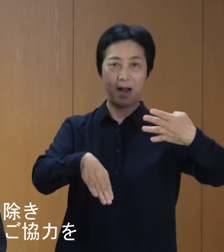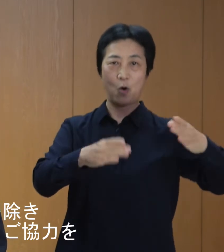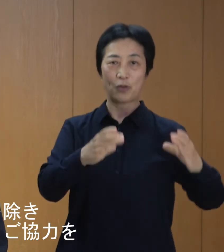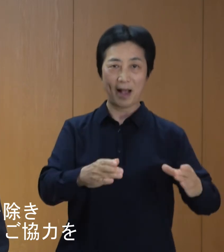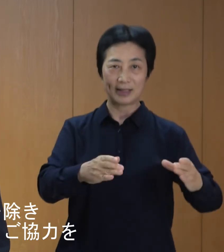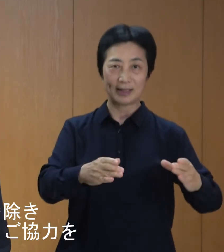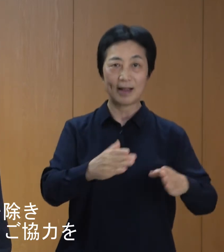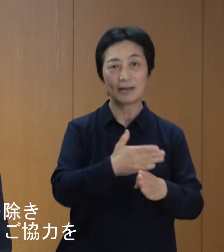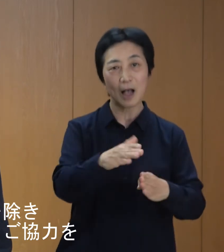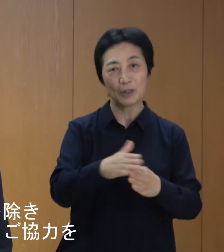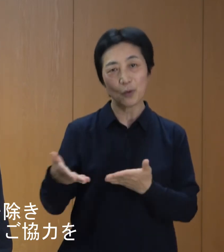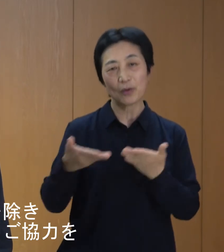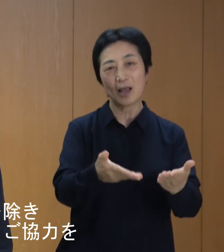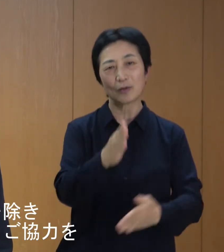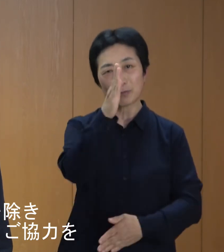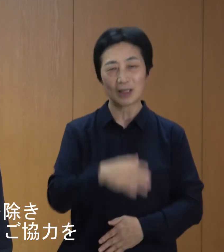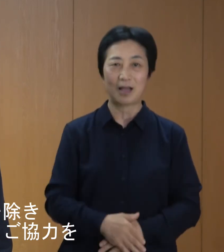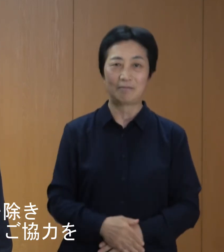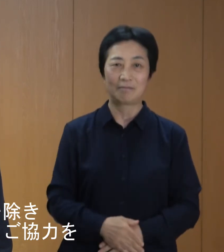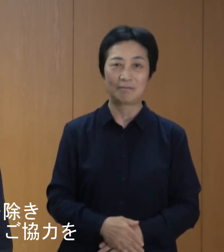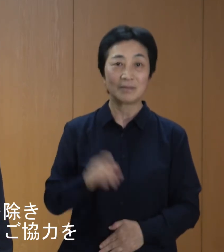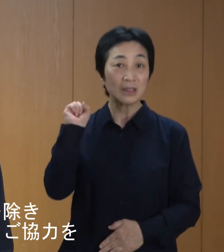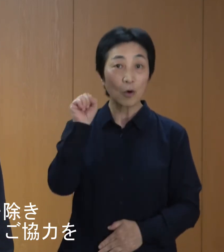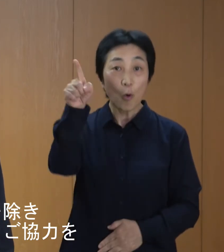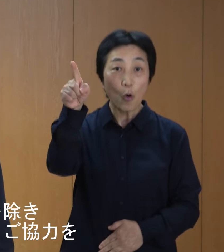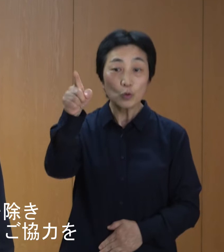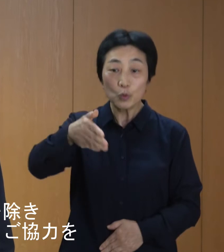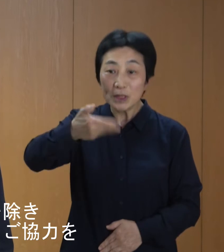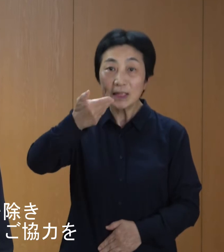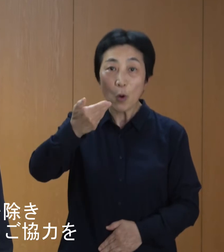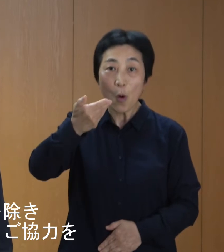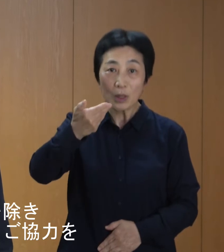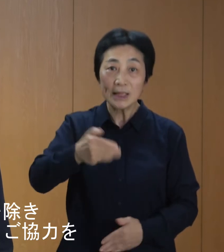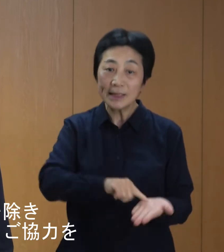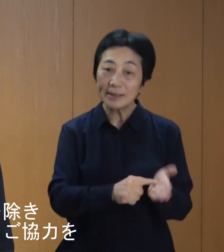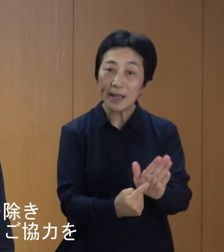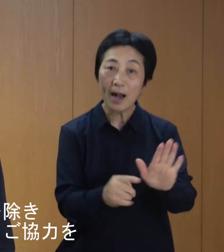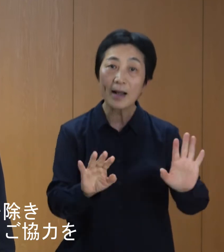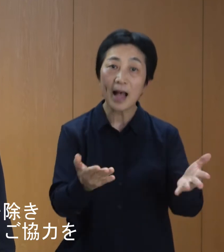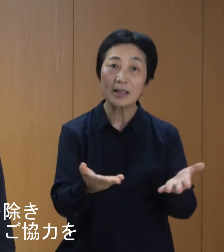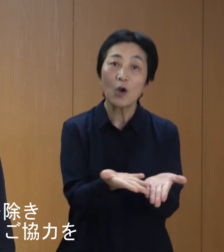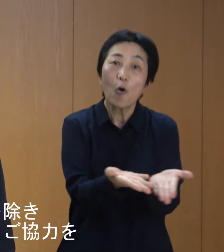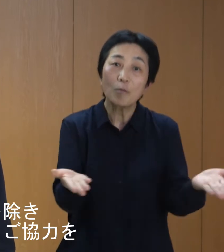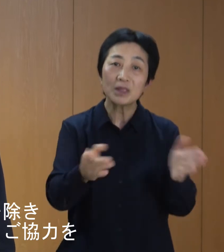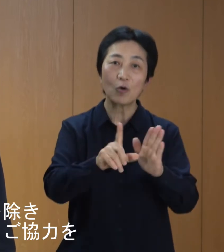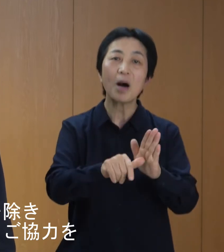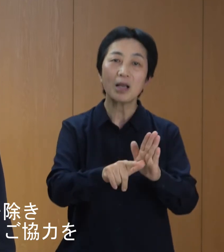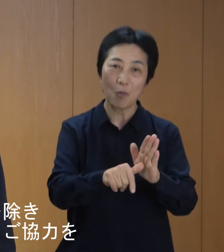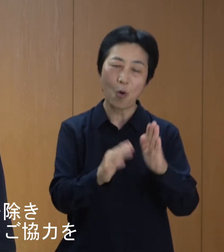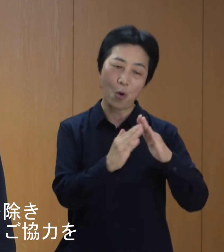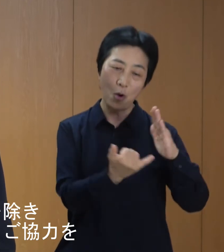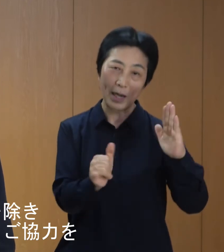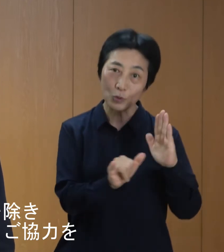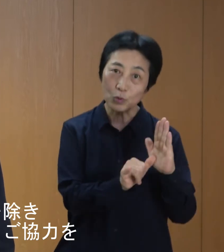つに GoTo Eat に参加されない飲食店に置かれても、利用者が家族や介助者などを除